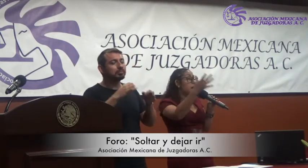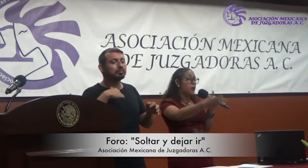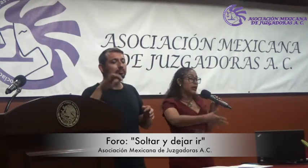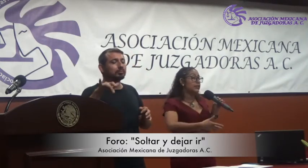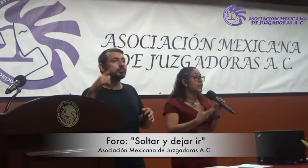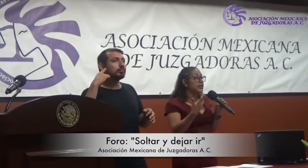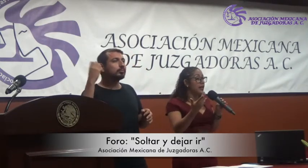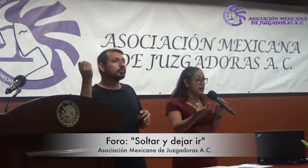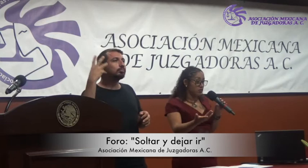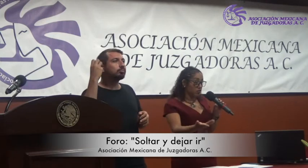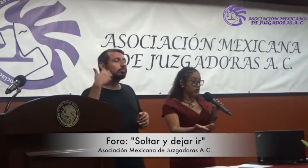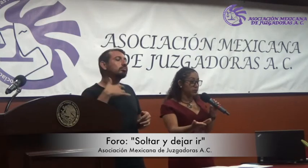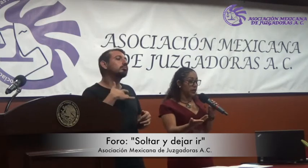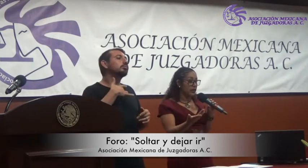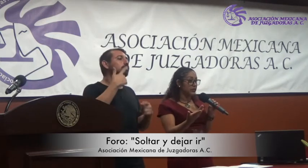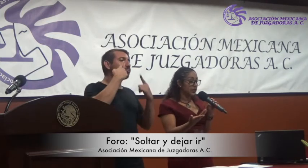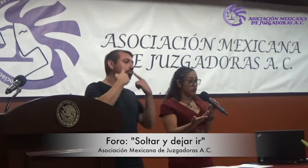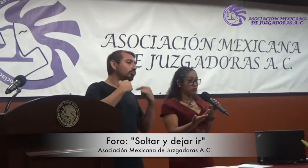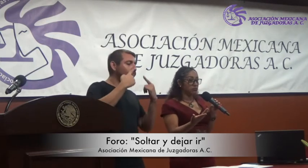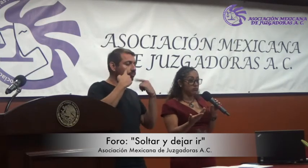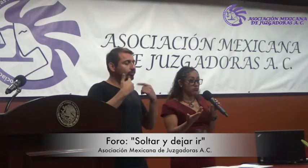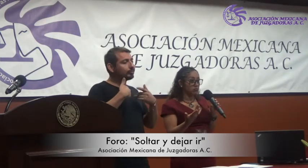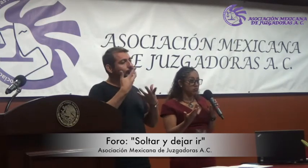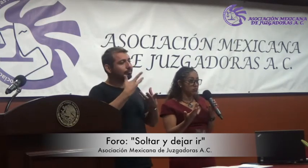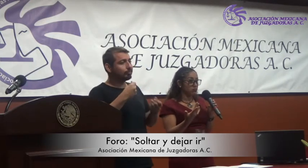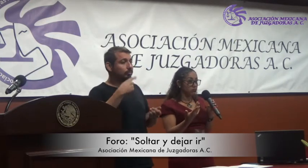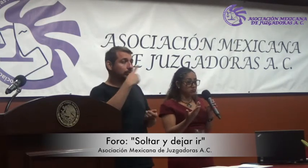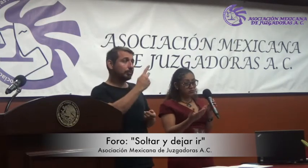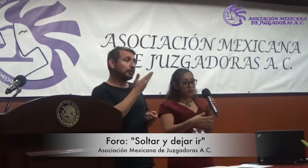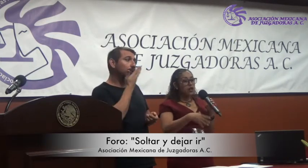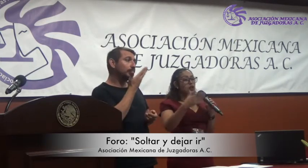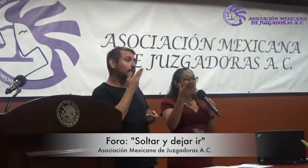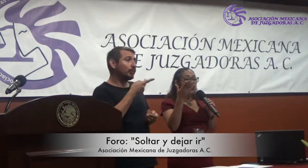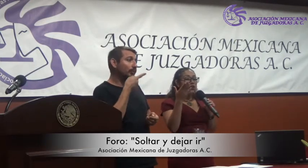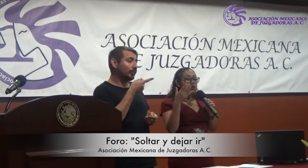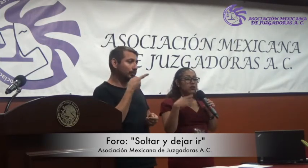escuchamos una poesía o cosas por el estilo.